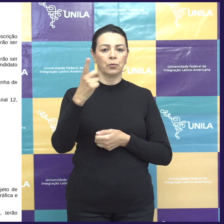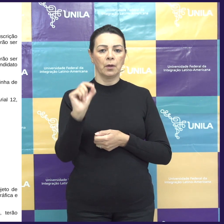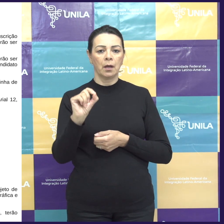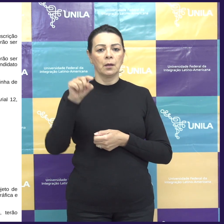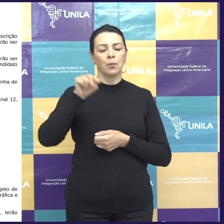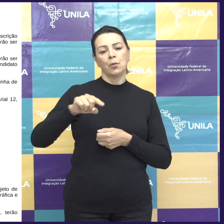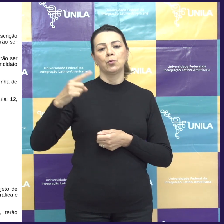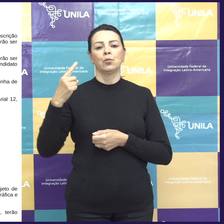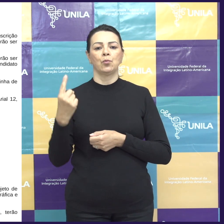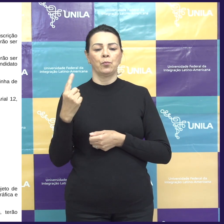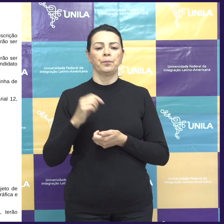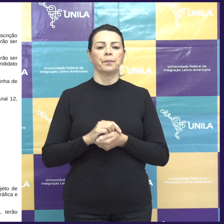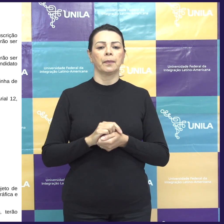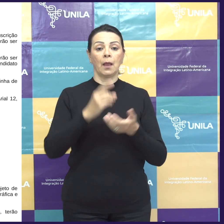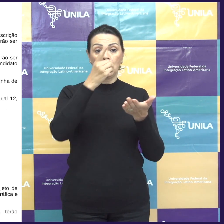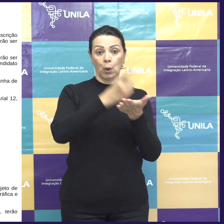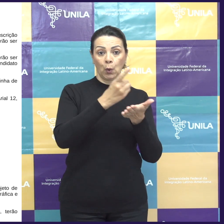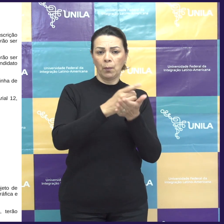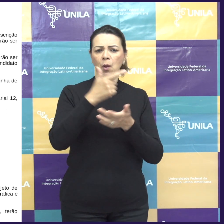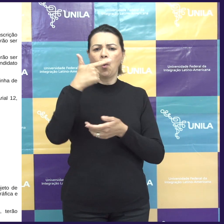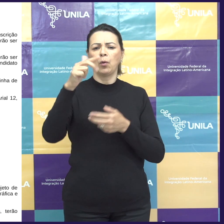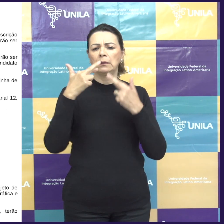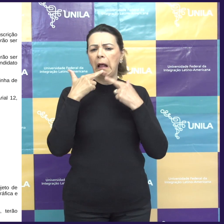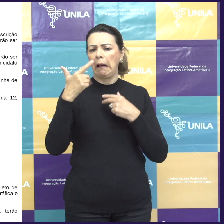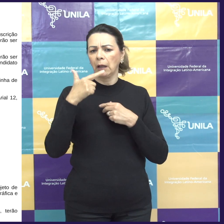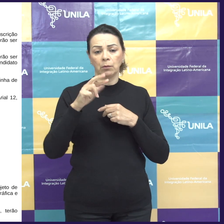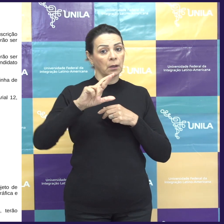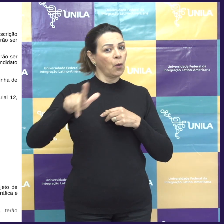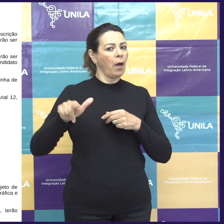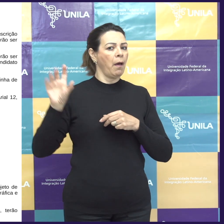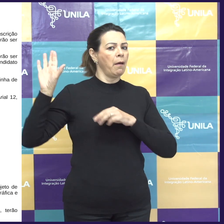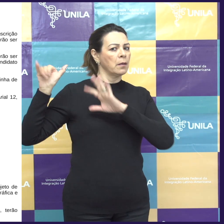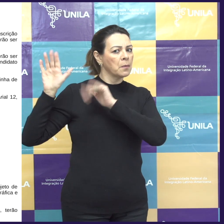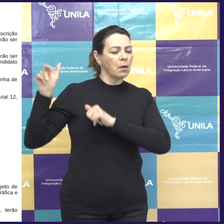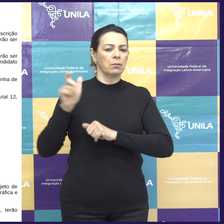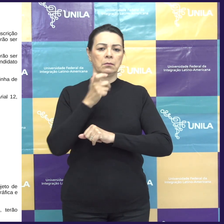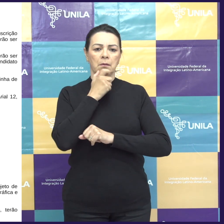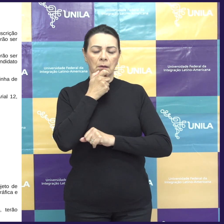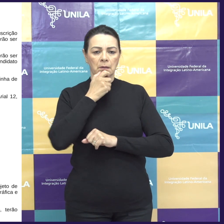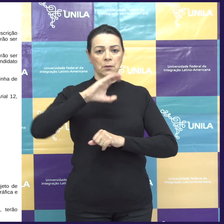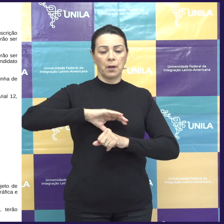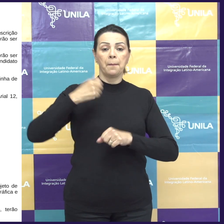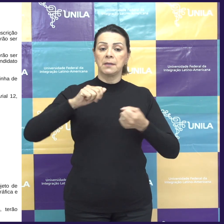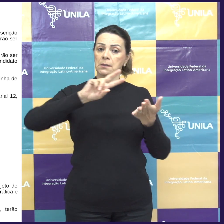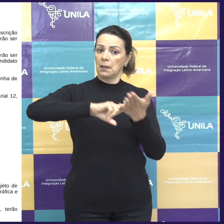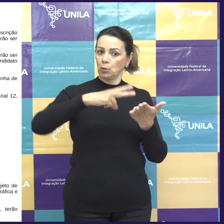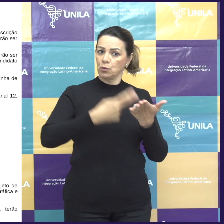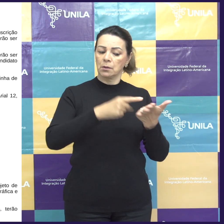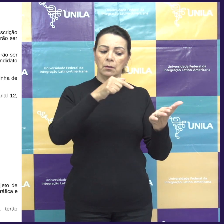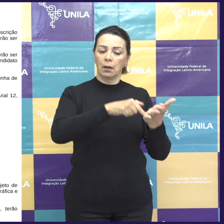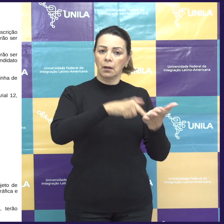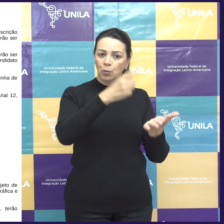4.10.1.1. Documentos emitidos em outra língua que não as mencionadas deverão ser traduzidos e estar